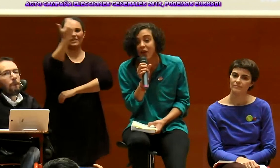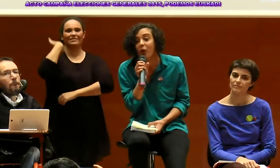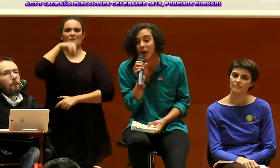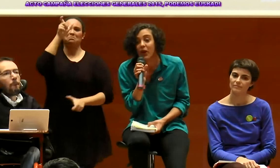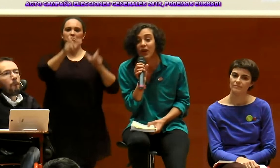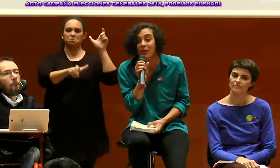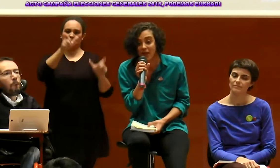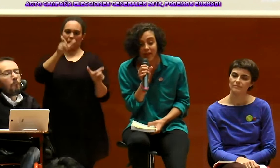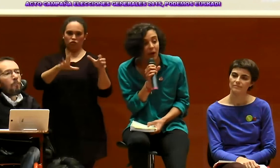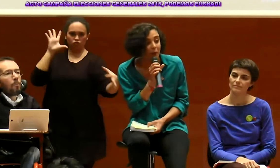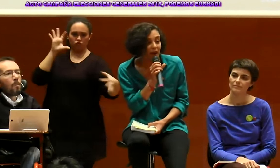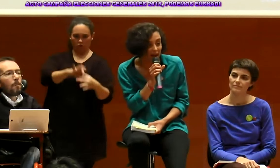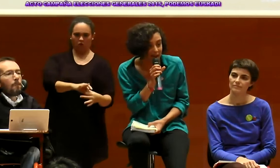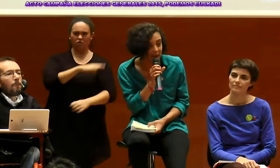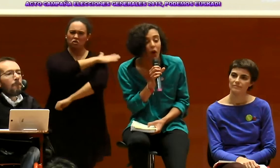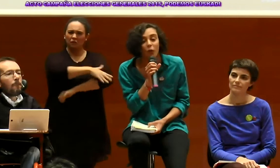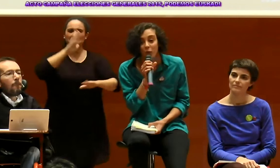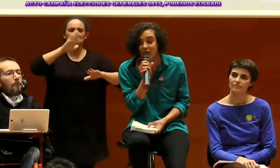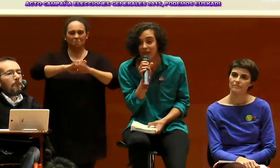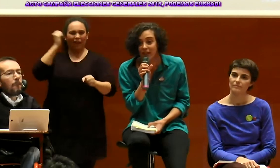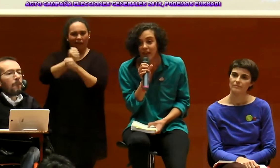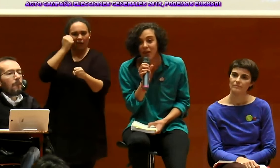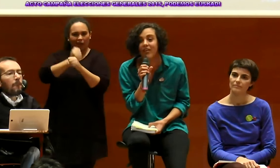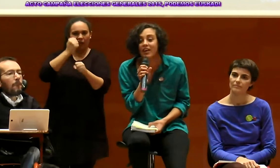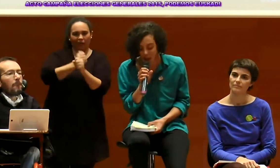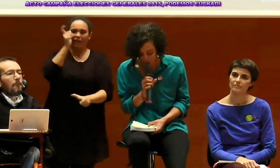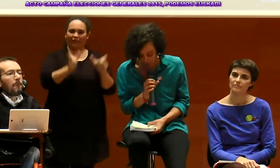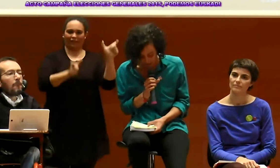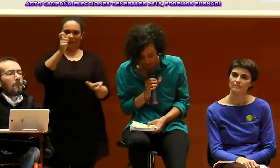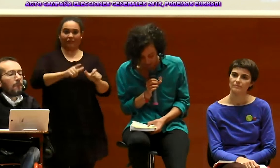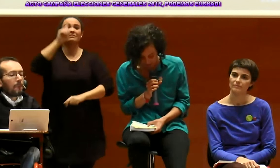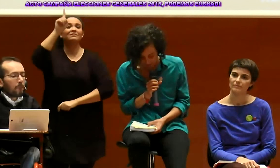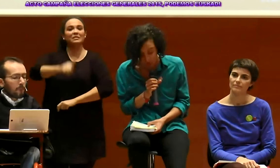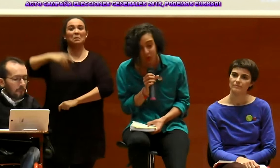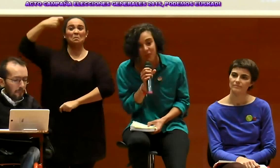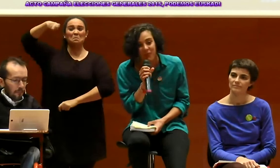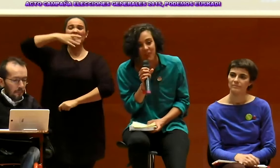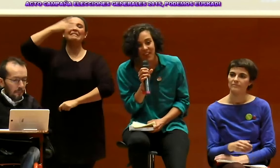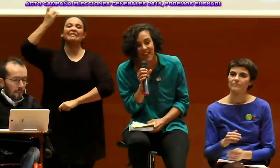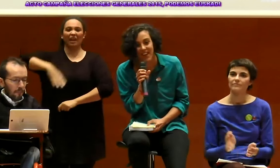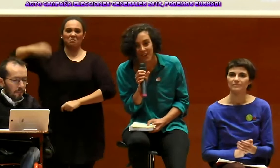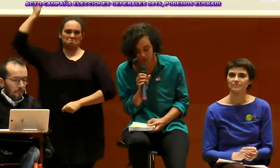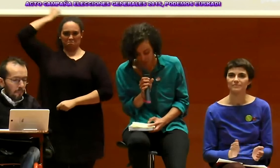gente, que haya un gobierno que de verdad trabaje para la gente, cuyo presidente además sea Pablo Iglesias.